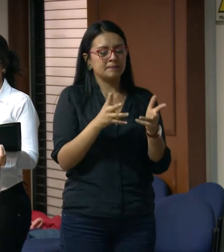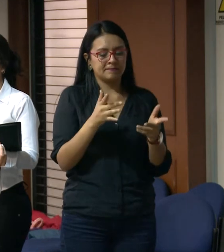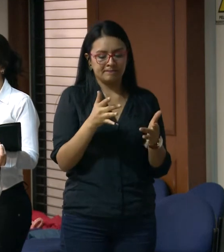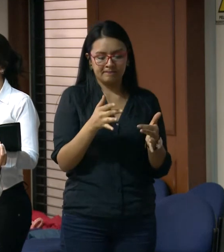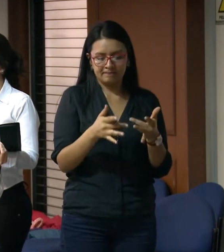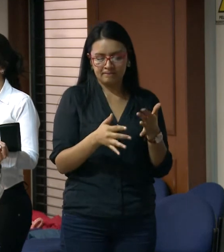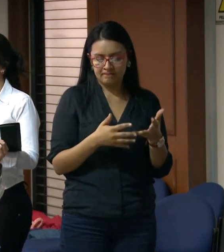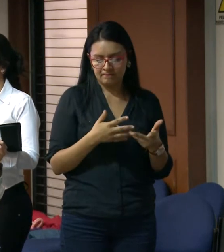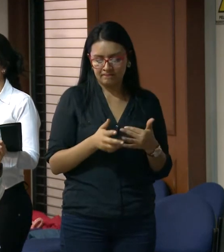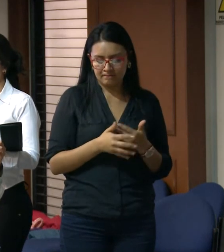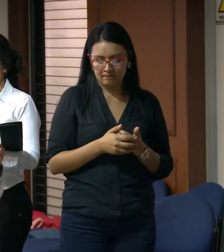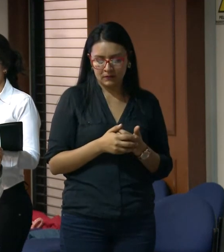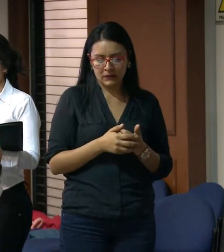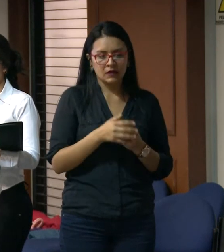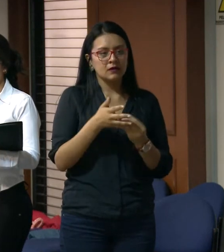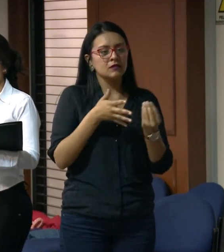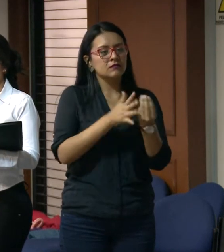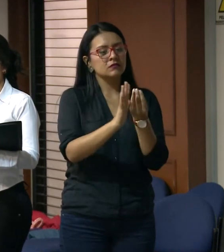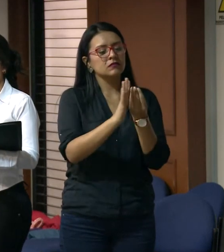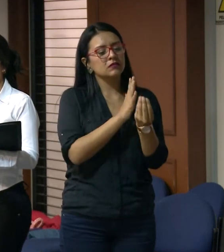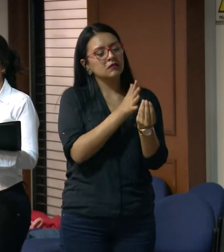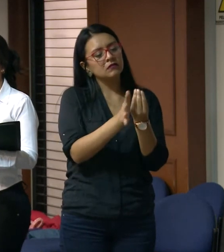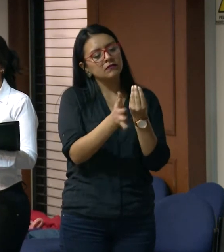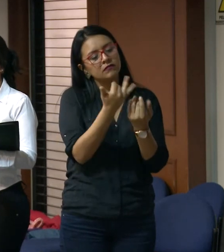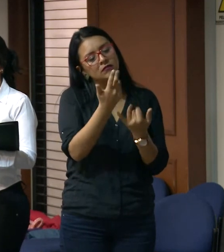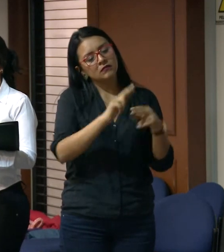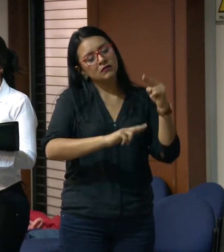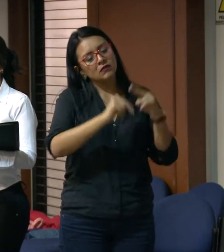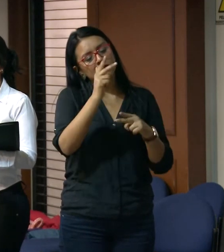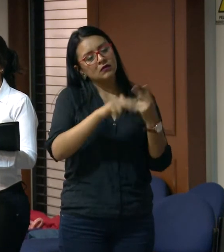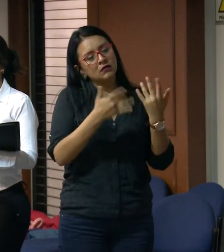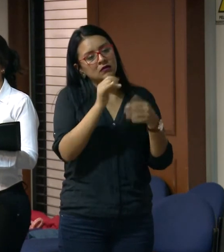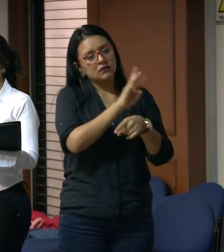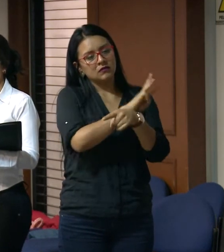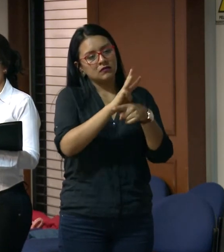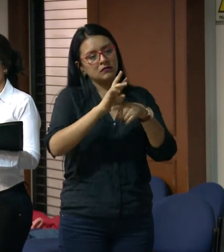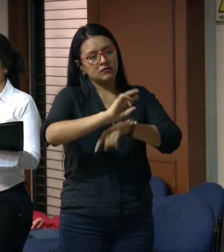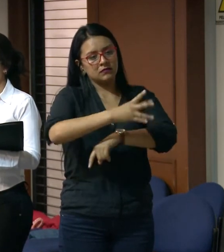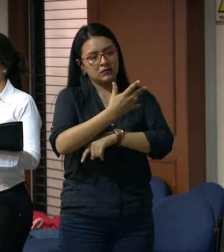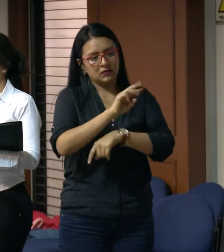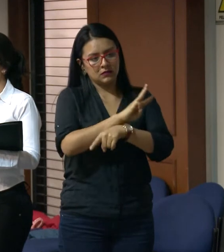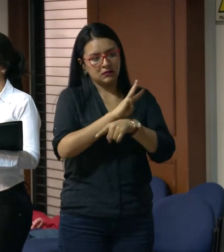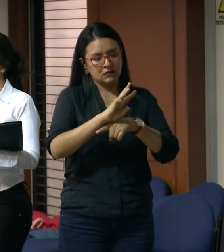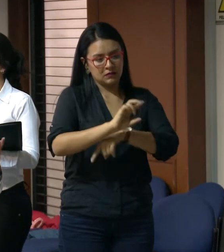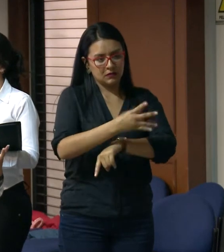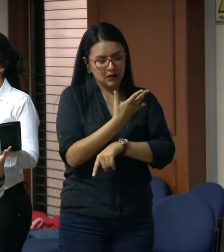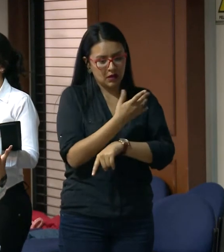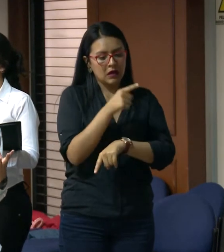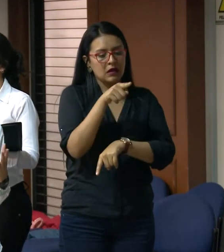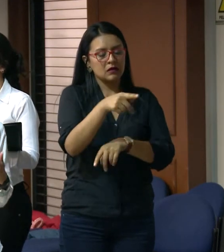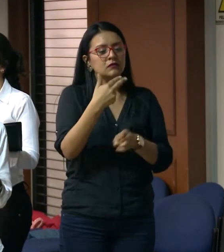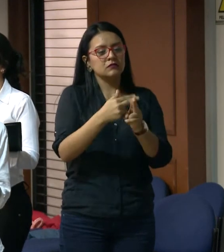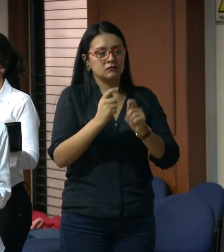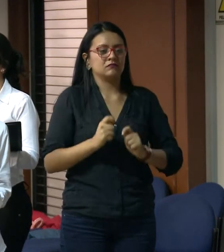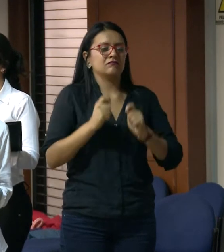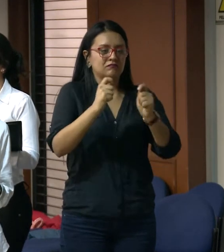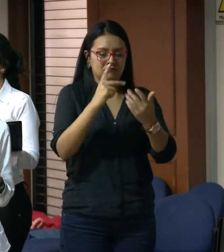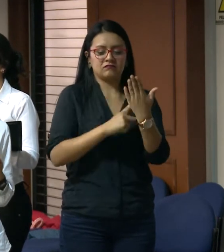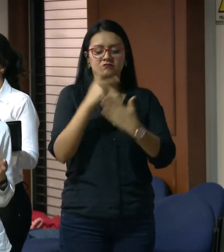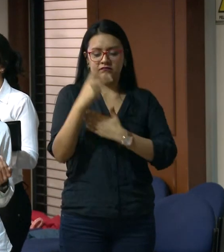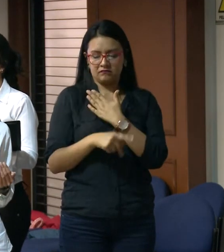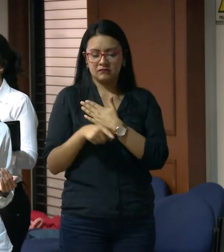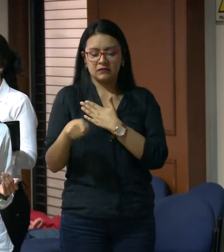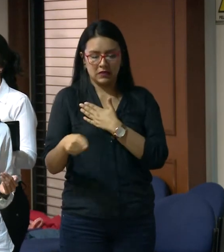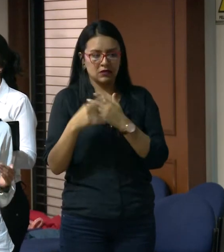de medios visuales con la construcción de una plataforma virtual, la cual recibe el nombre pues, del proyecto